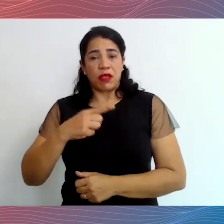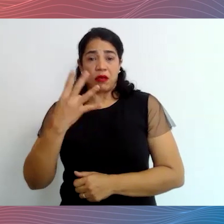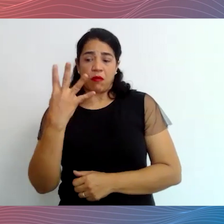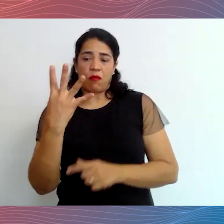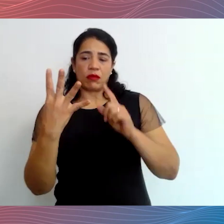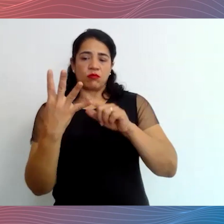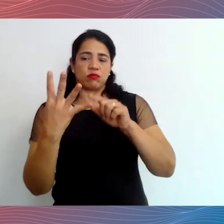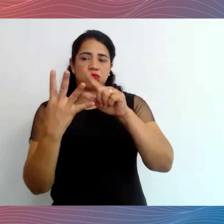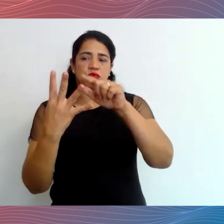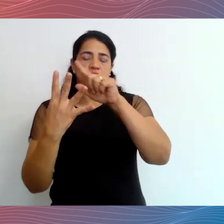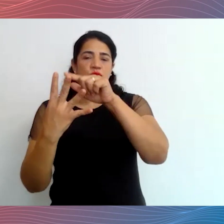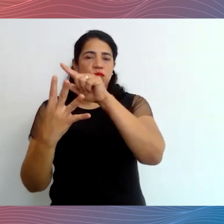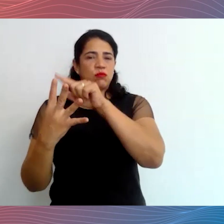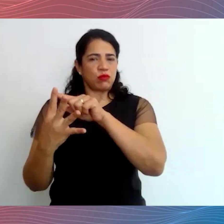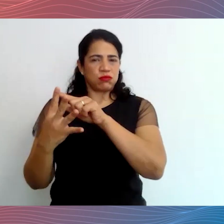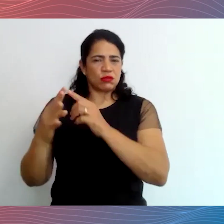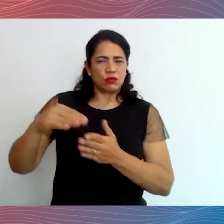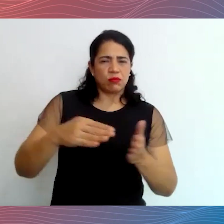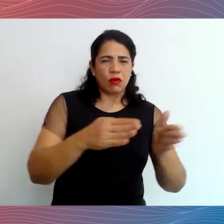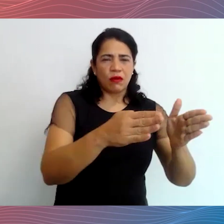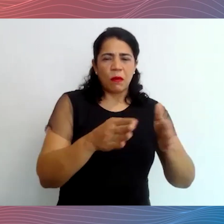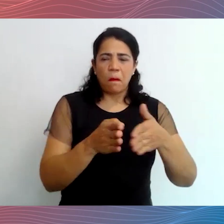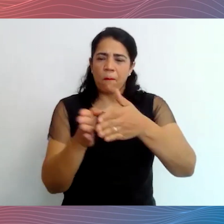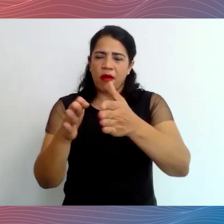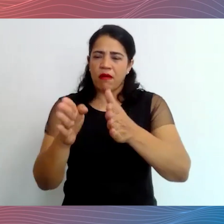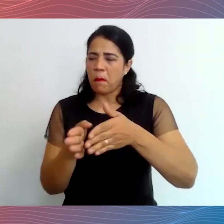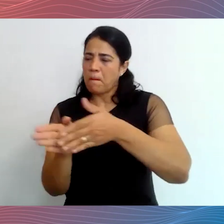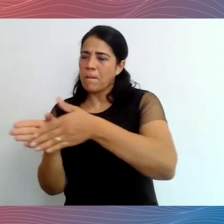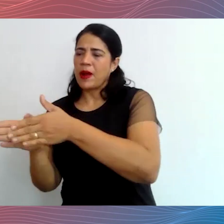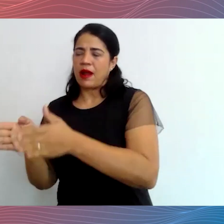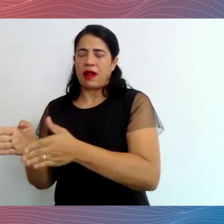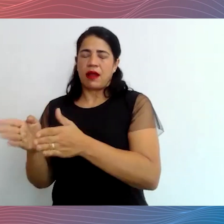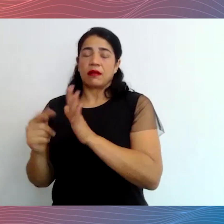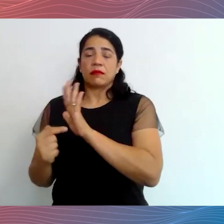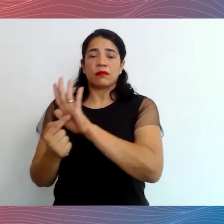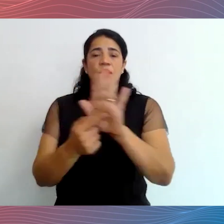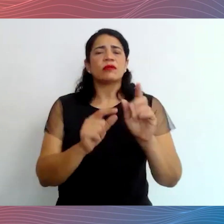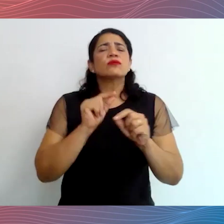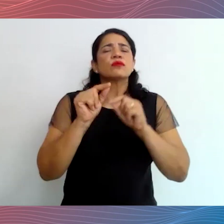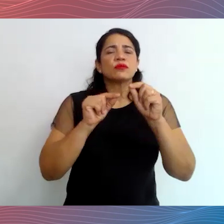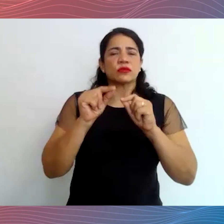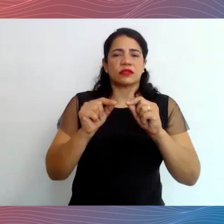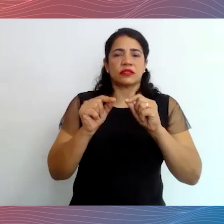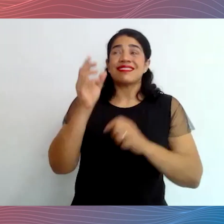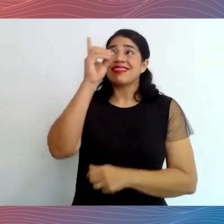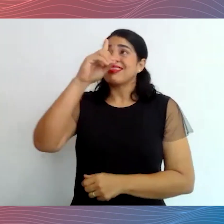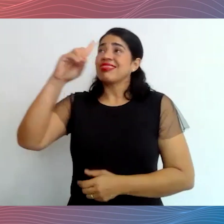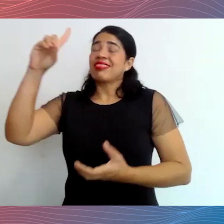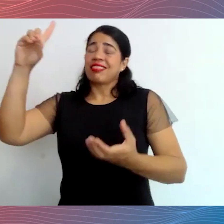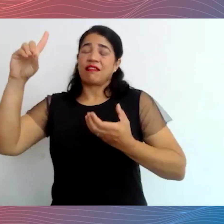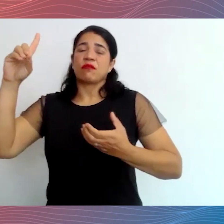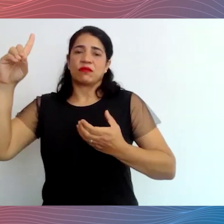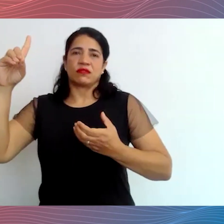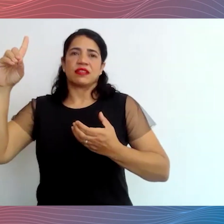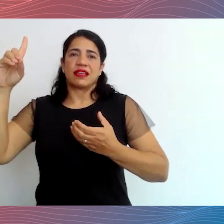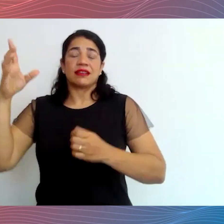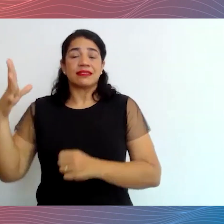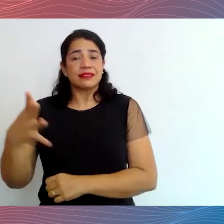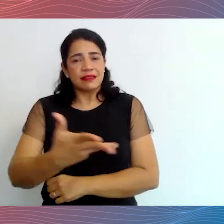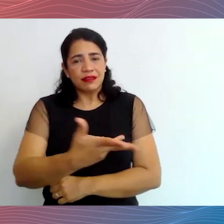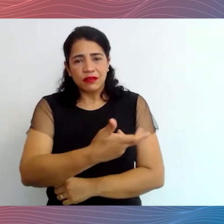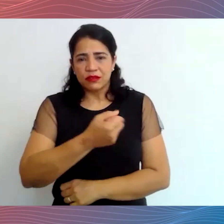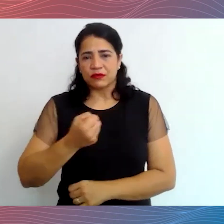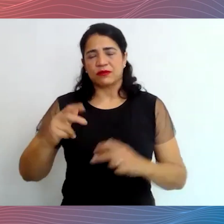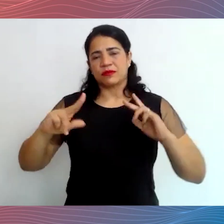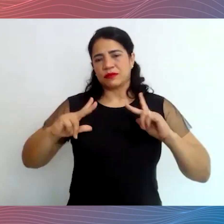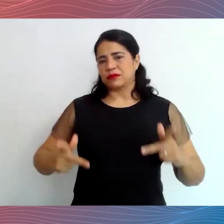Deus deseja alcançar o homem que havia sido expulso do jardim. Irmãos, depois da vinda